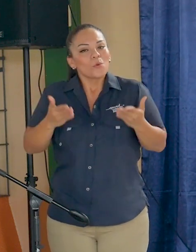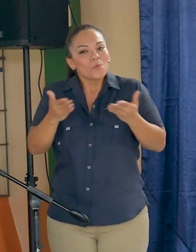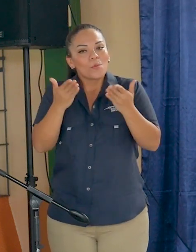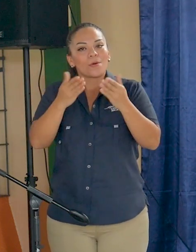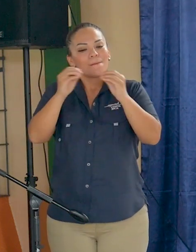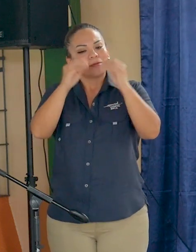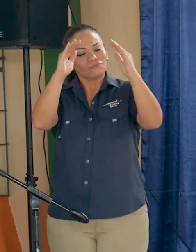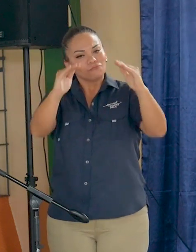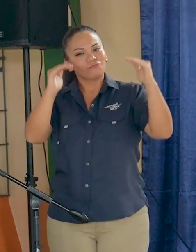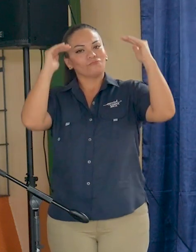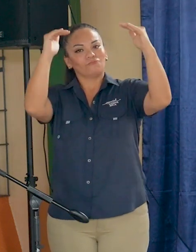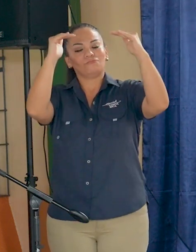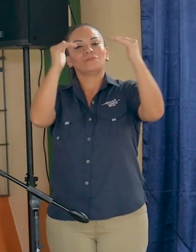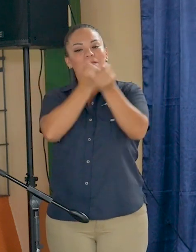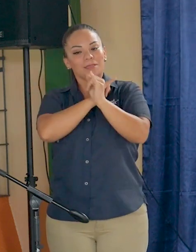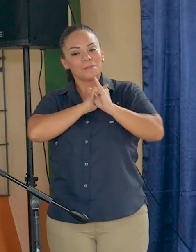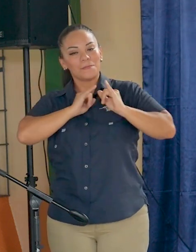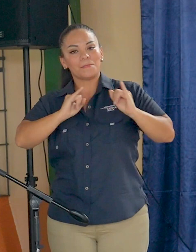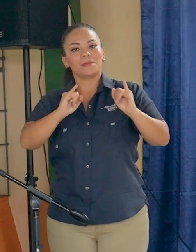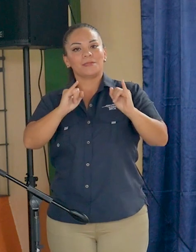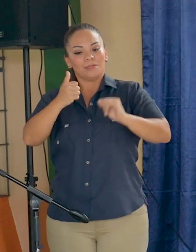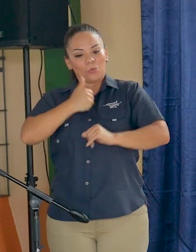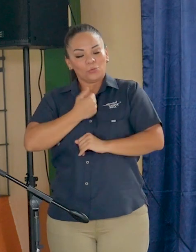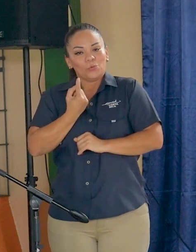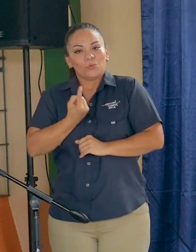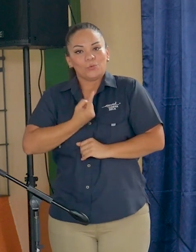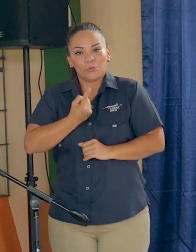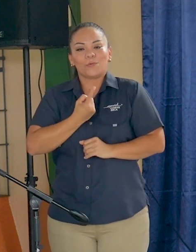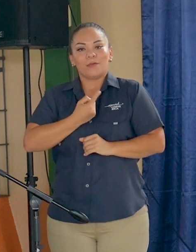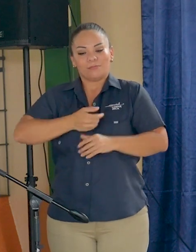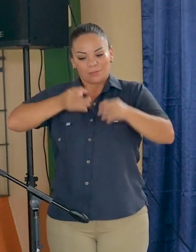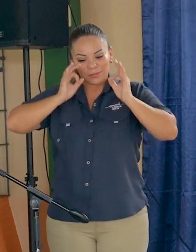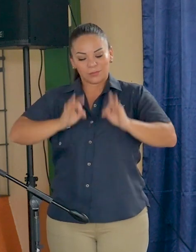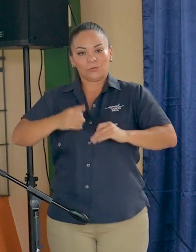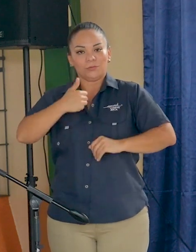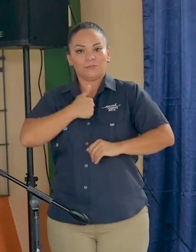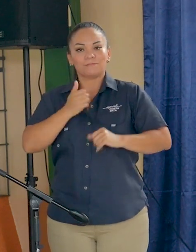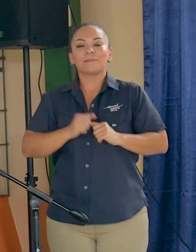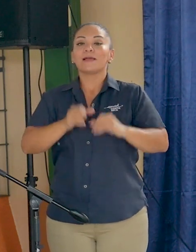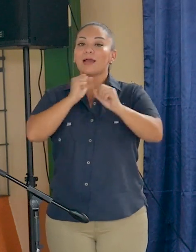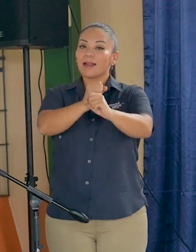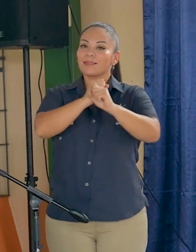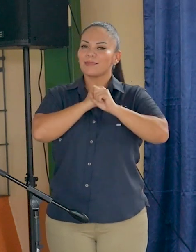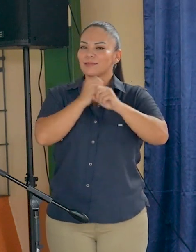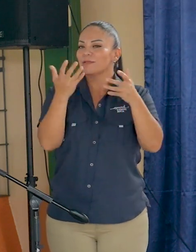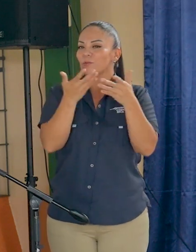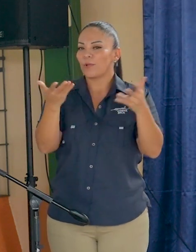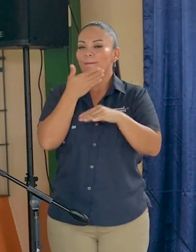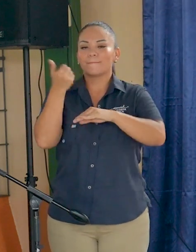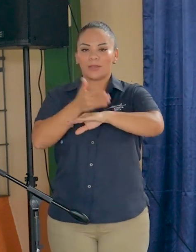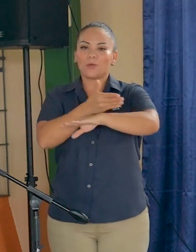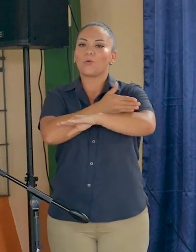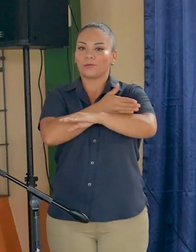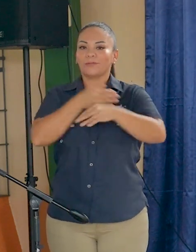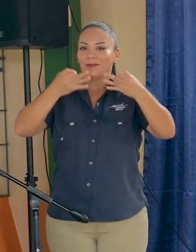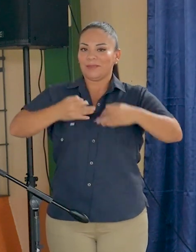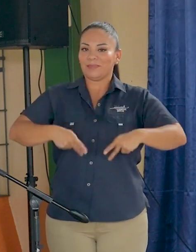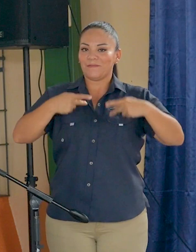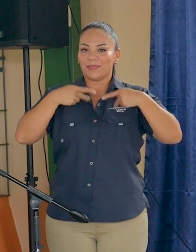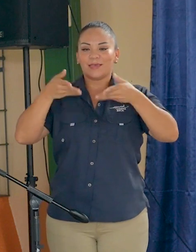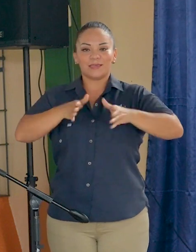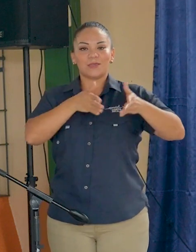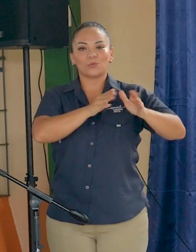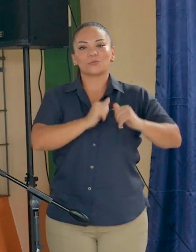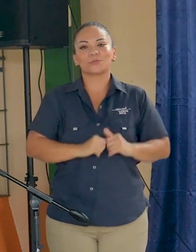el más alto nivel de autonomía, independencia, autodeterminación, garantizando así una mejor calidad de vida para sus